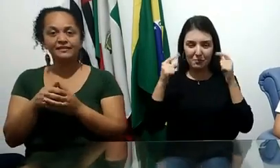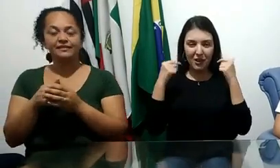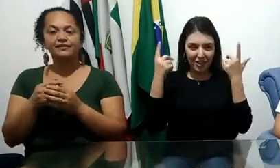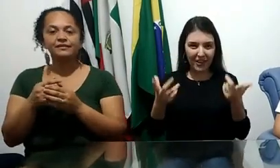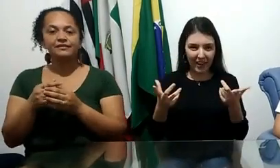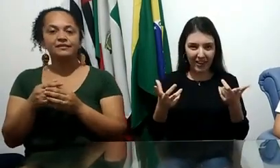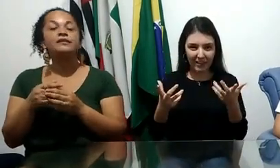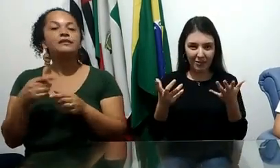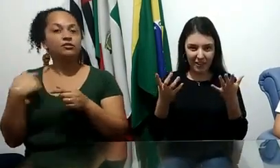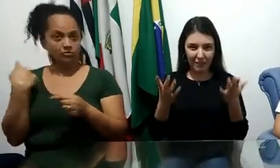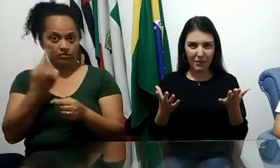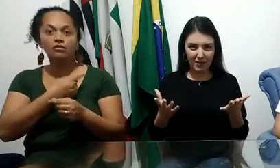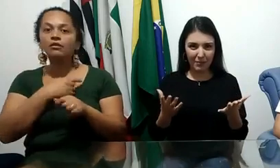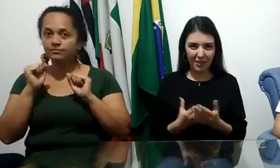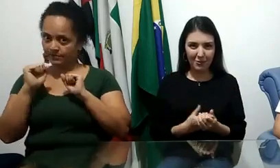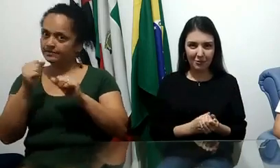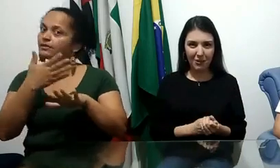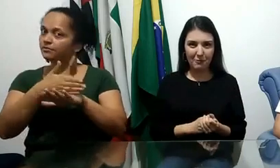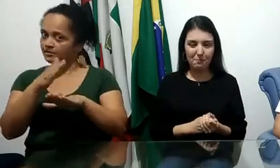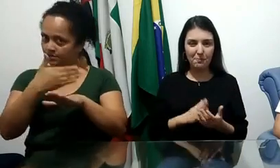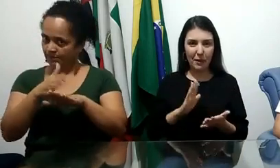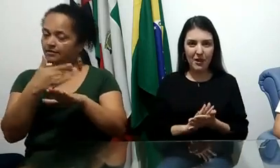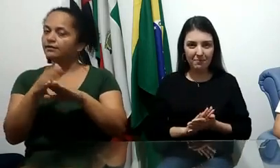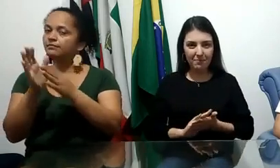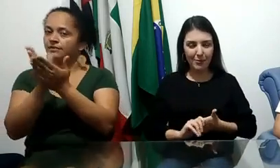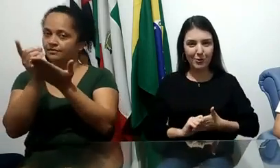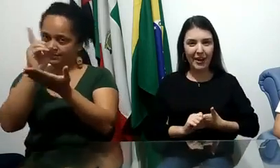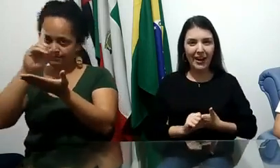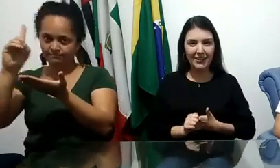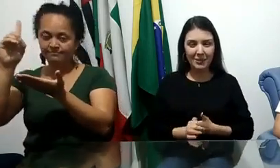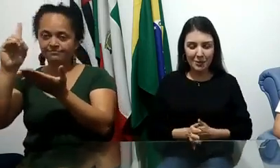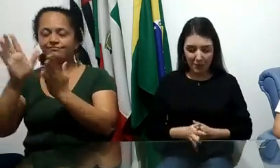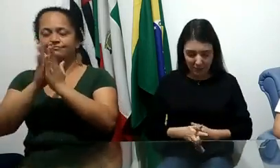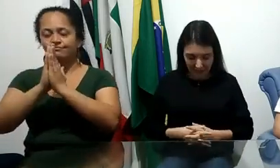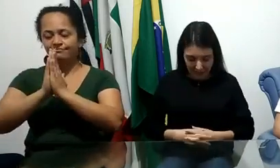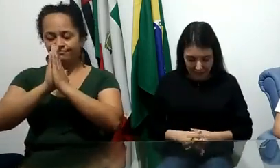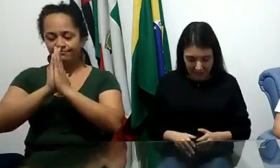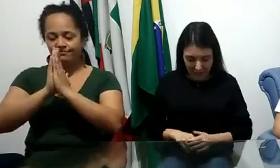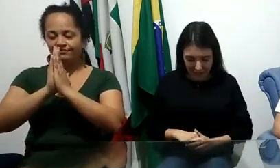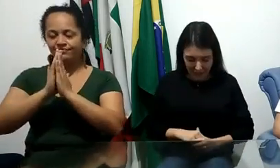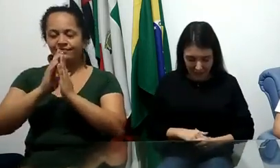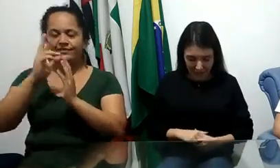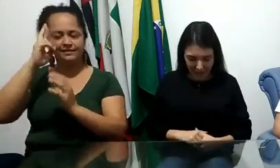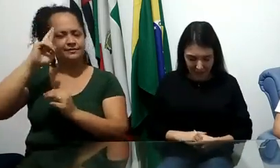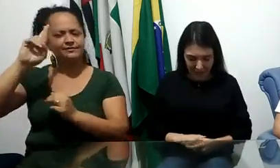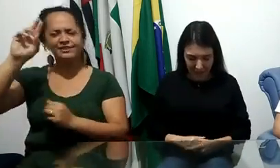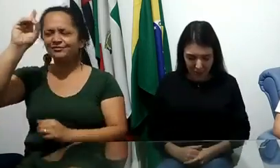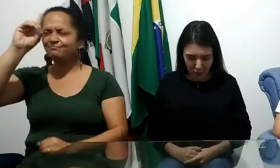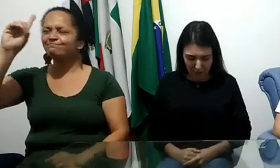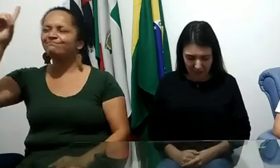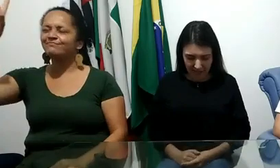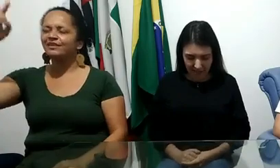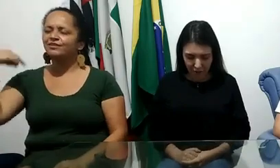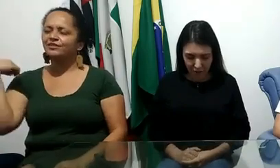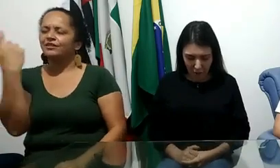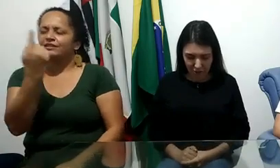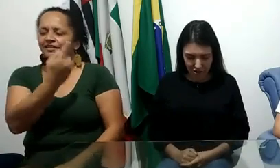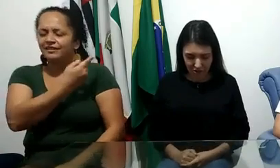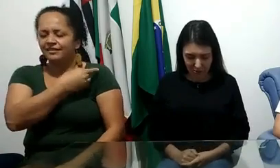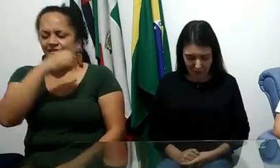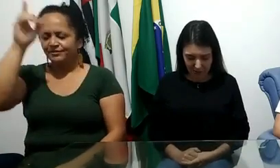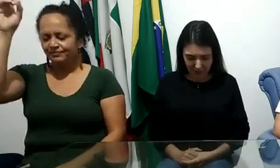mas praticar aquilo que passamos a escutar, amém? Vamos orar? Senhor Deus, entramos em sua presença em